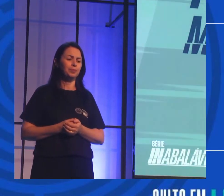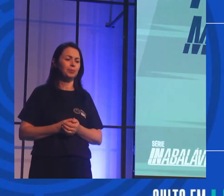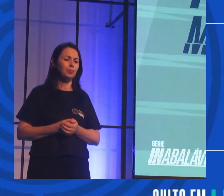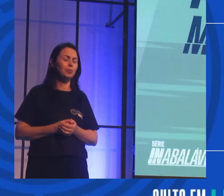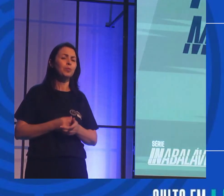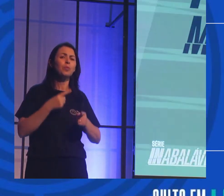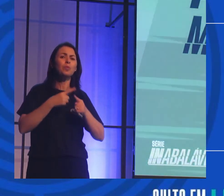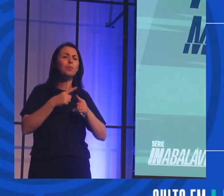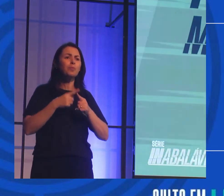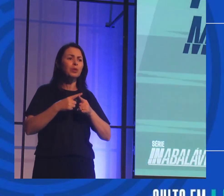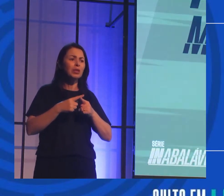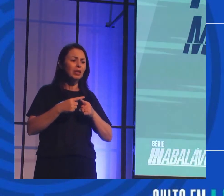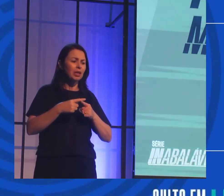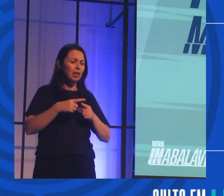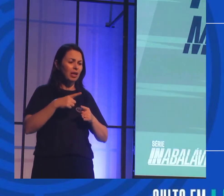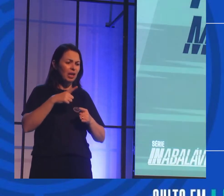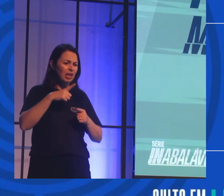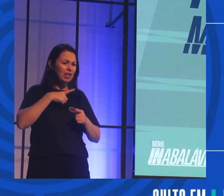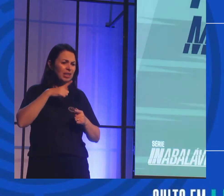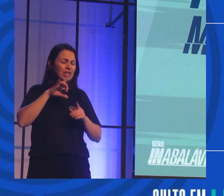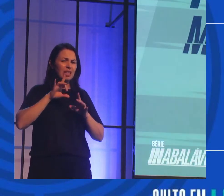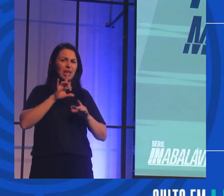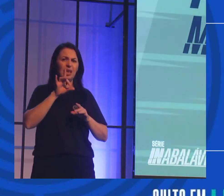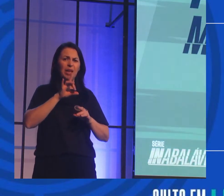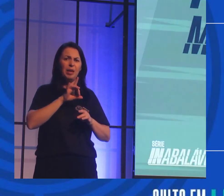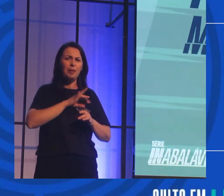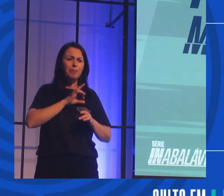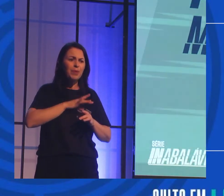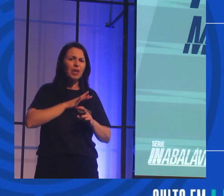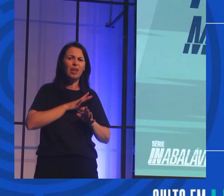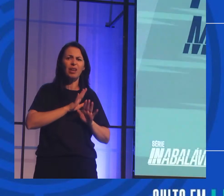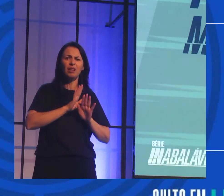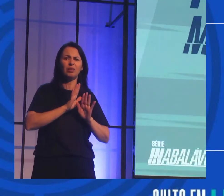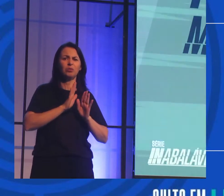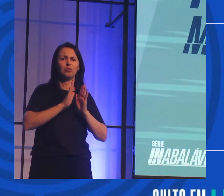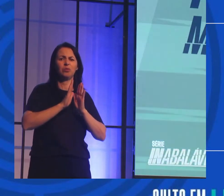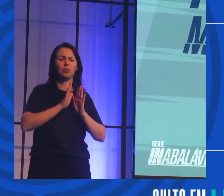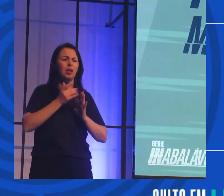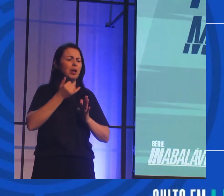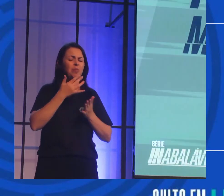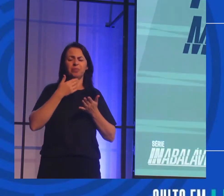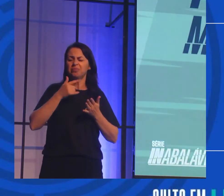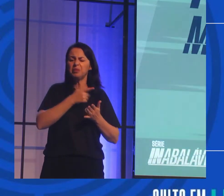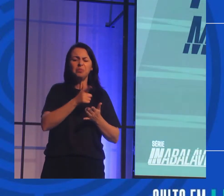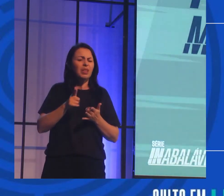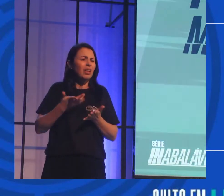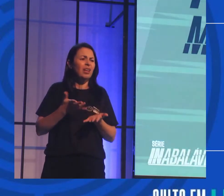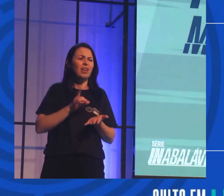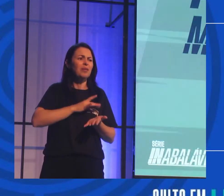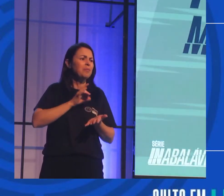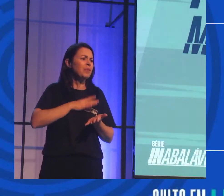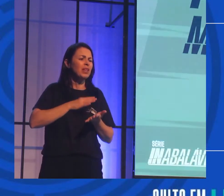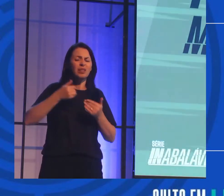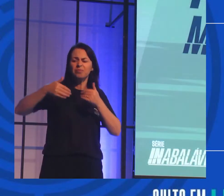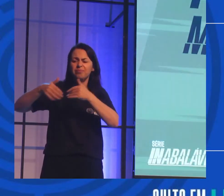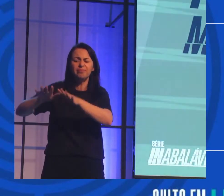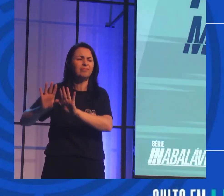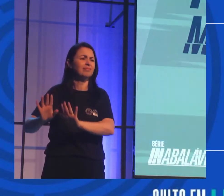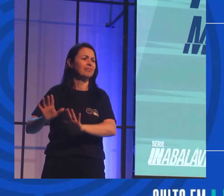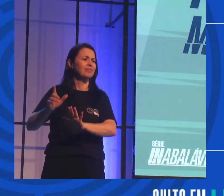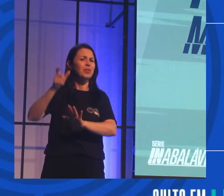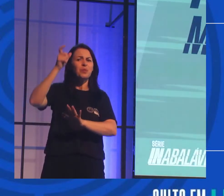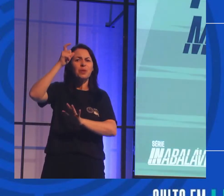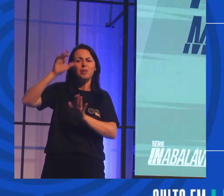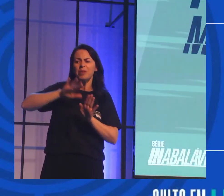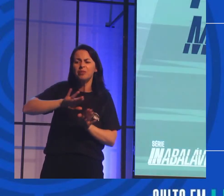Eu vou ter meu inimigo, uma banana para ele, me perdoa o que eu falei aqui. Que se lixe.